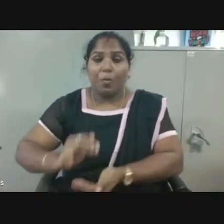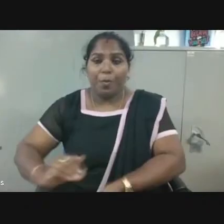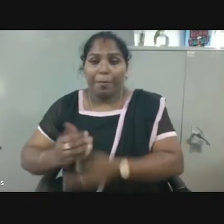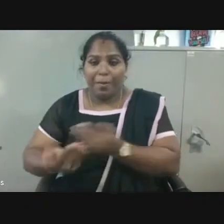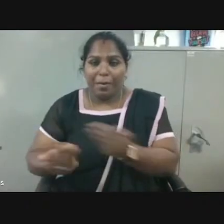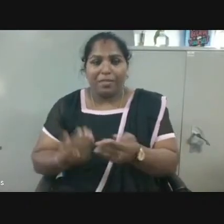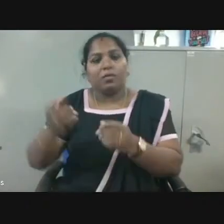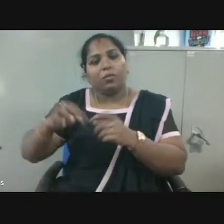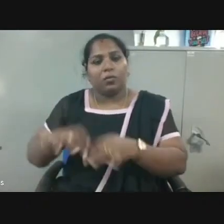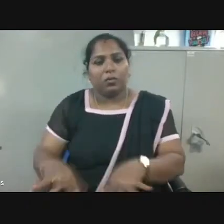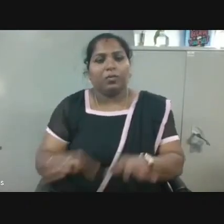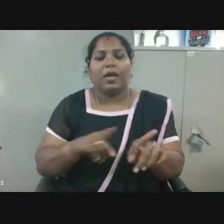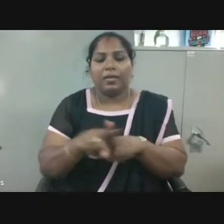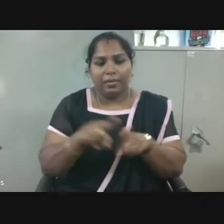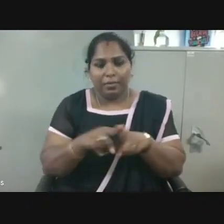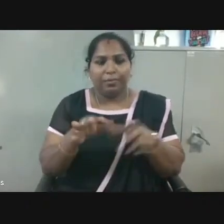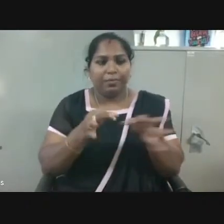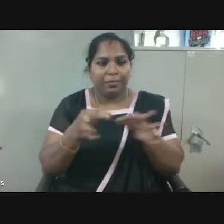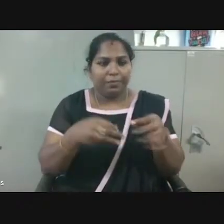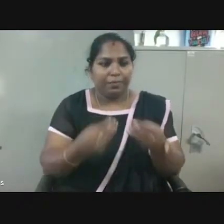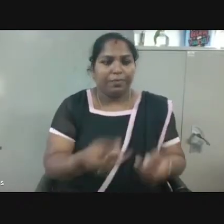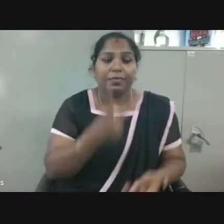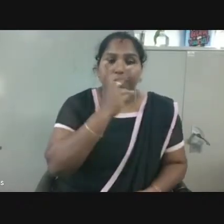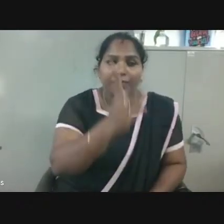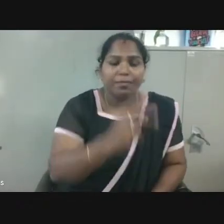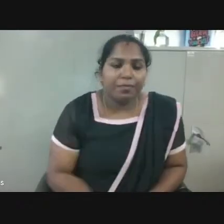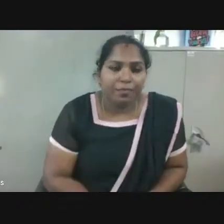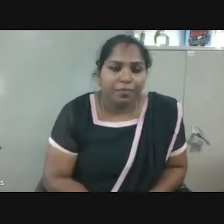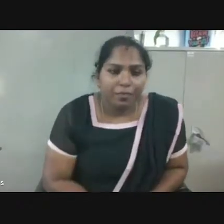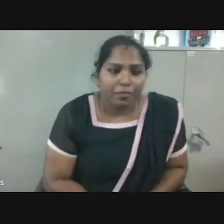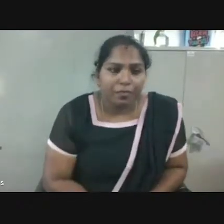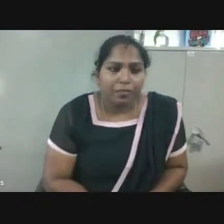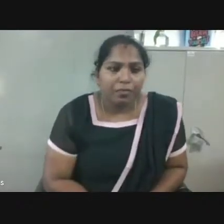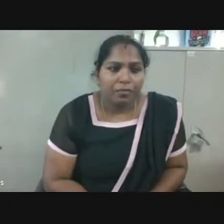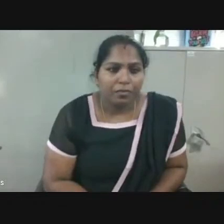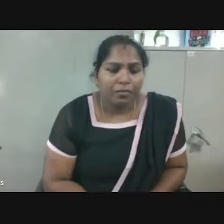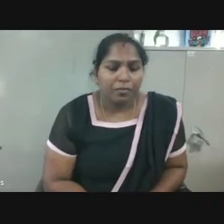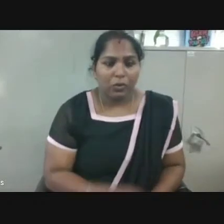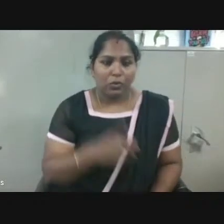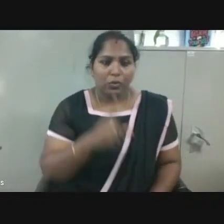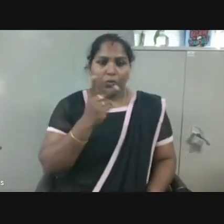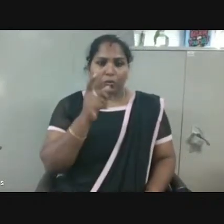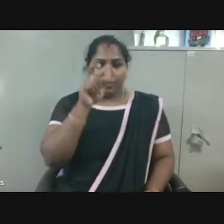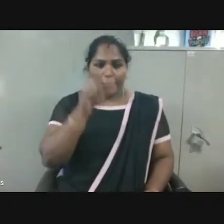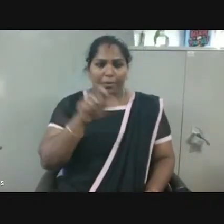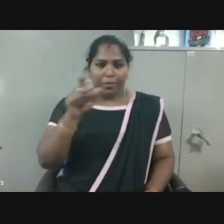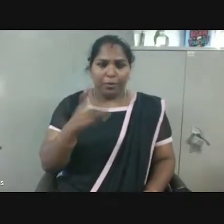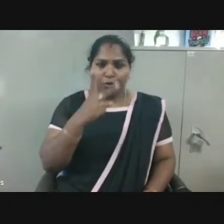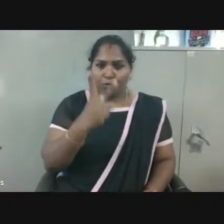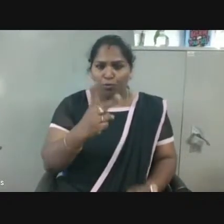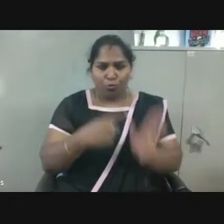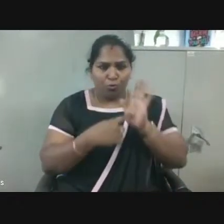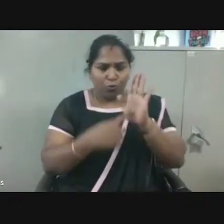നമ്മൾ നോക്കുകയാണെങ്കിൽ നമുക്ക് ഒരു 2 പേർ ആൾക്കാരെ കാണിച്ചിട്ടുണ്ട്.